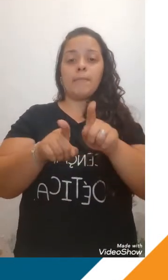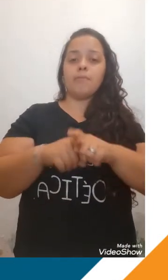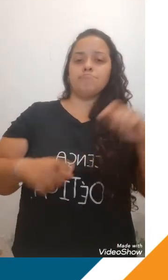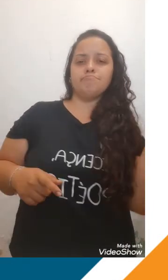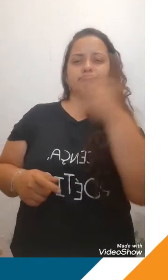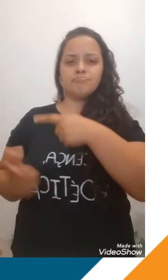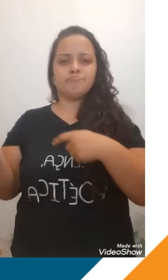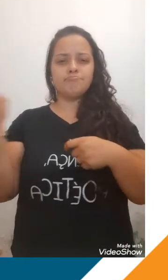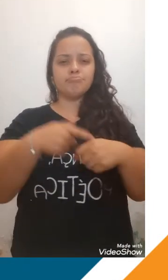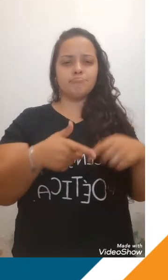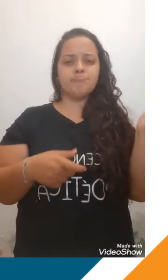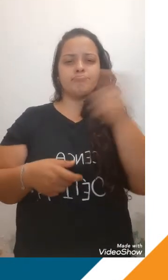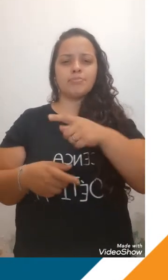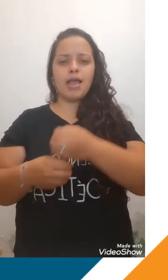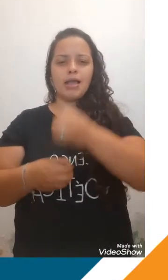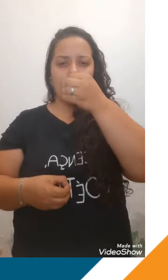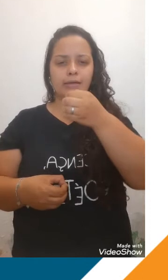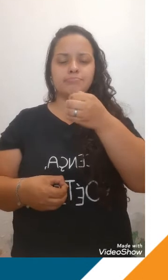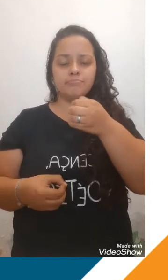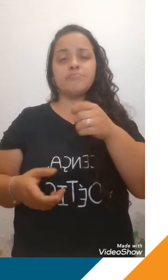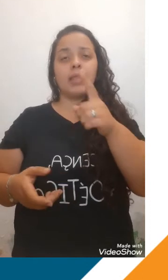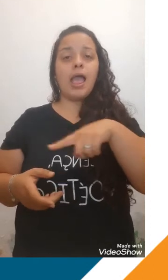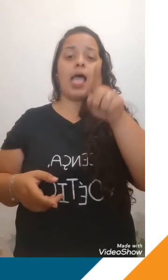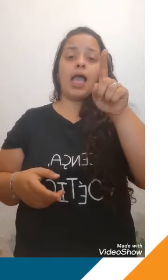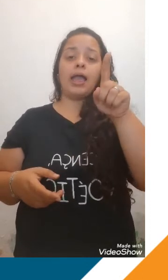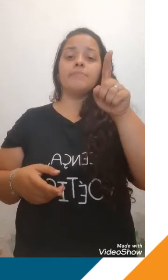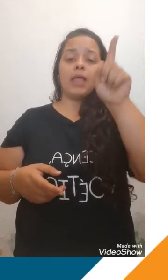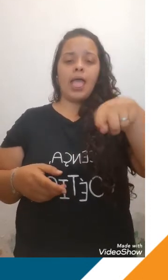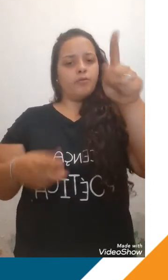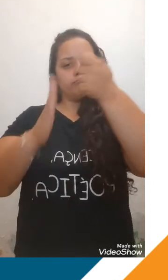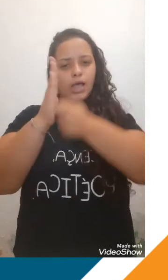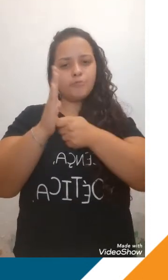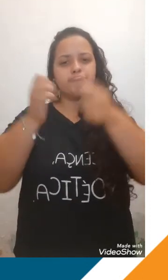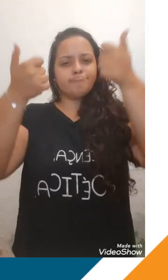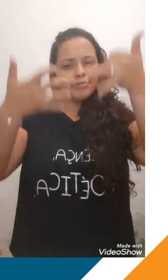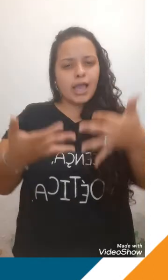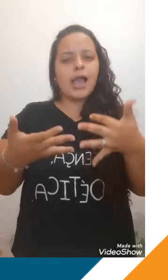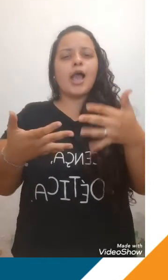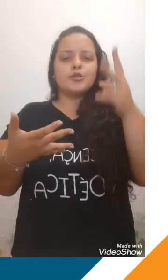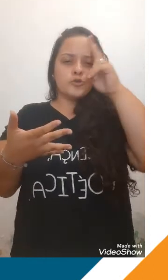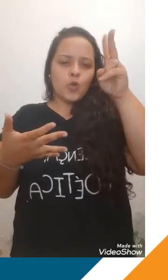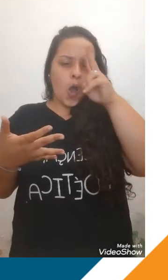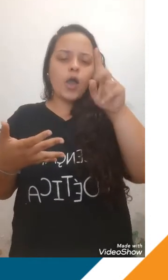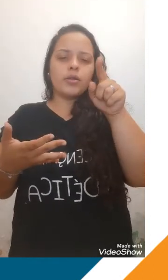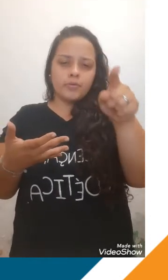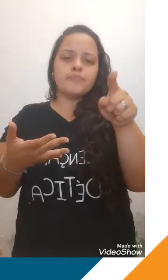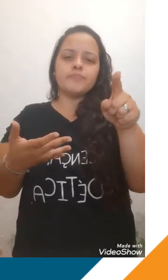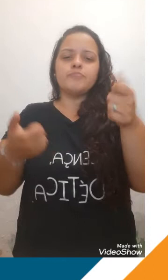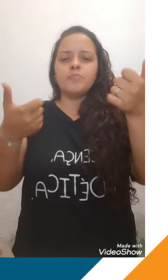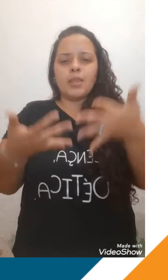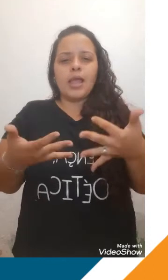jogados das janelas. Bem, esse é um texto contando um episódio que é bastante